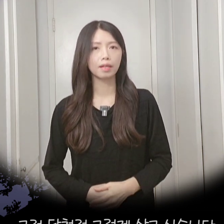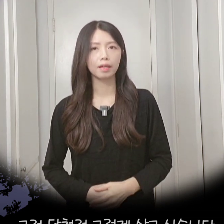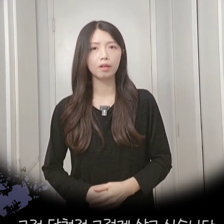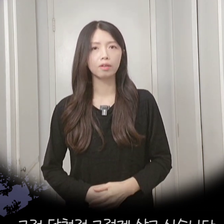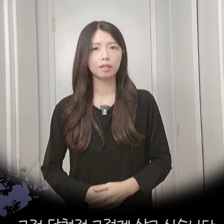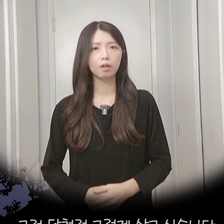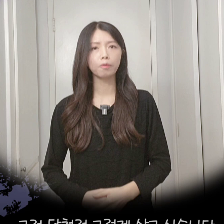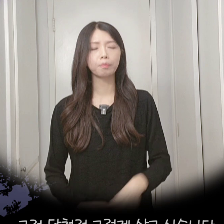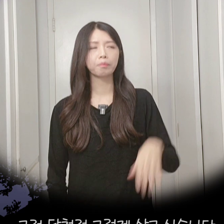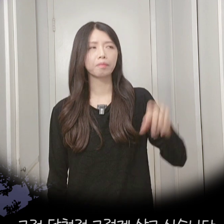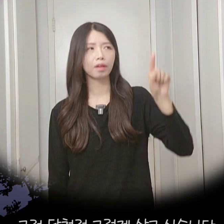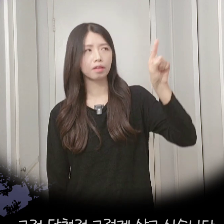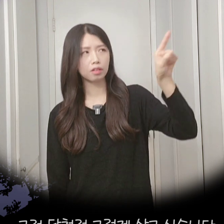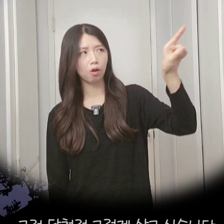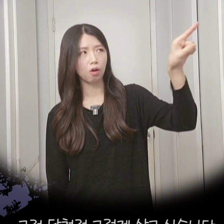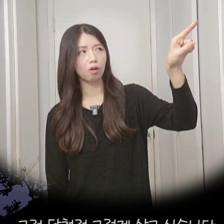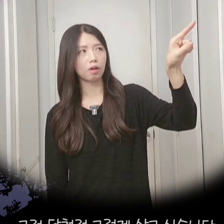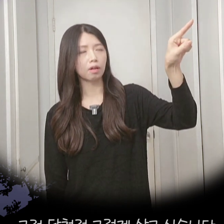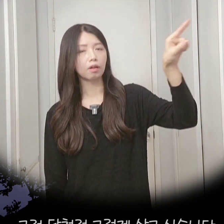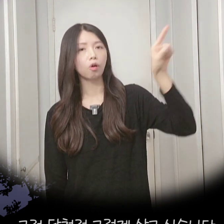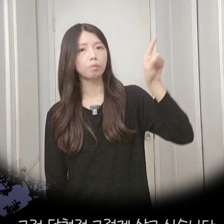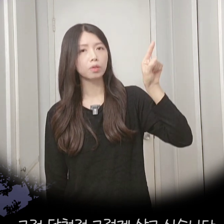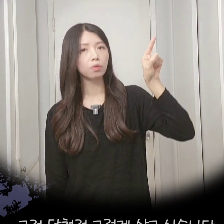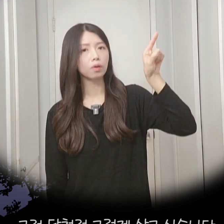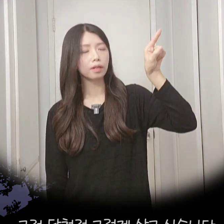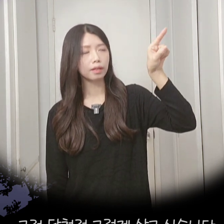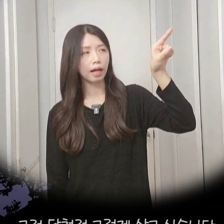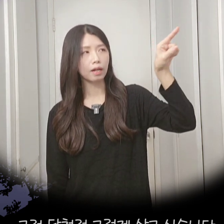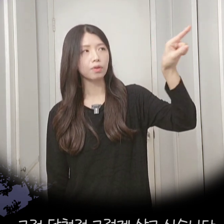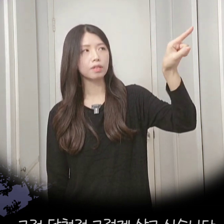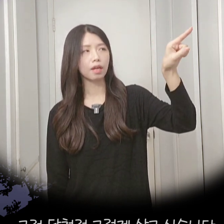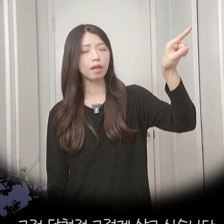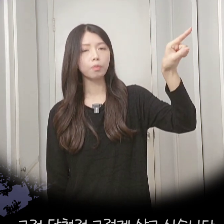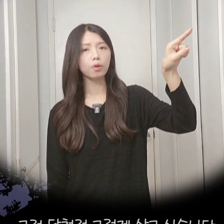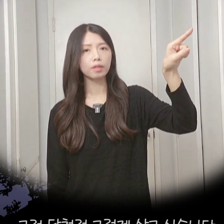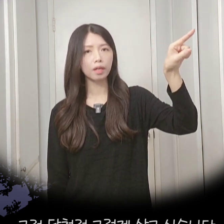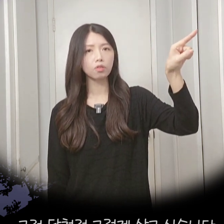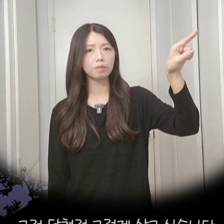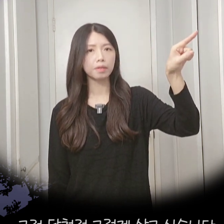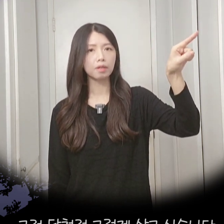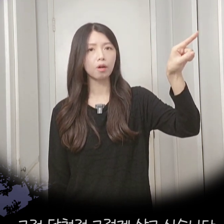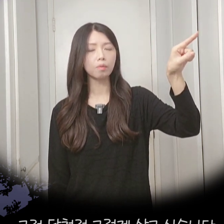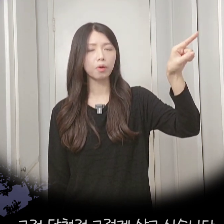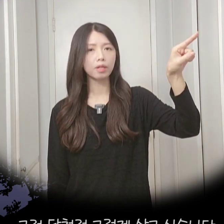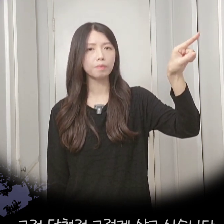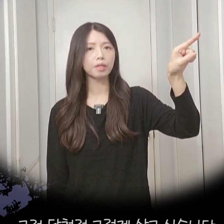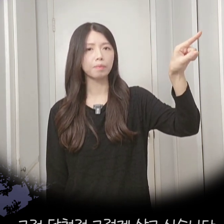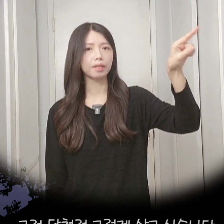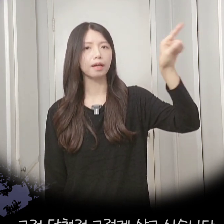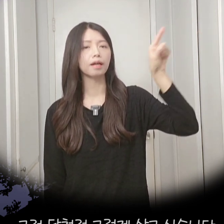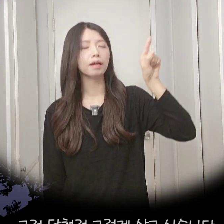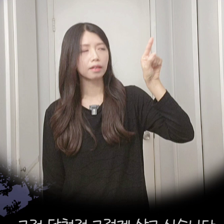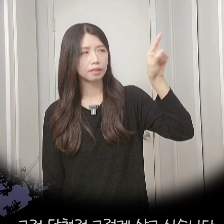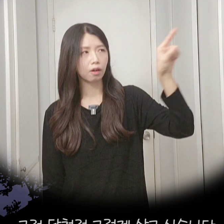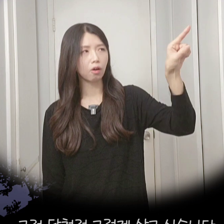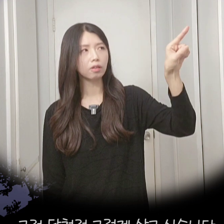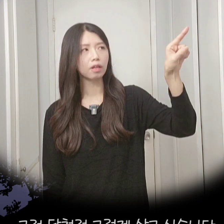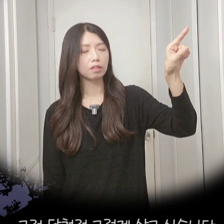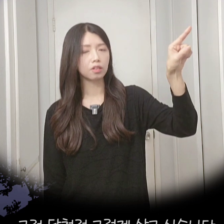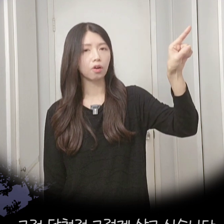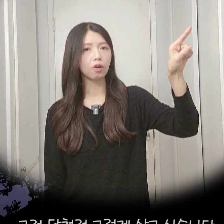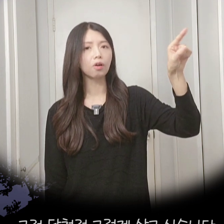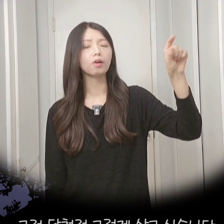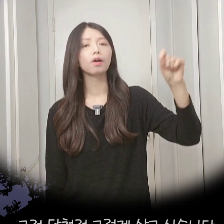반복이 되잖아요. 그래서 저 검지로 달 위치에 포인팅 해주시면서 표현하시면 됩니다.